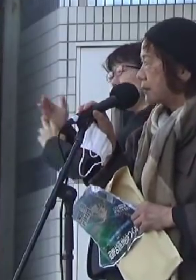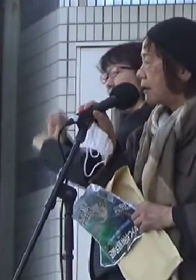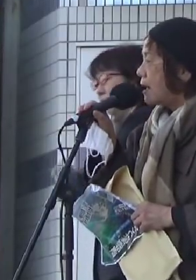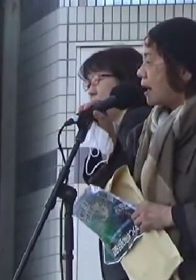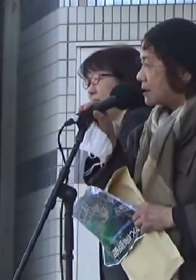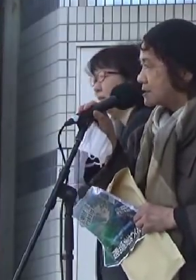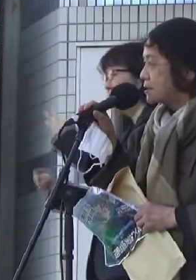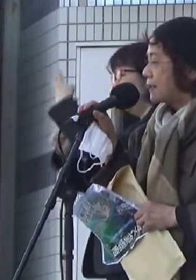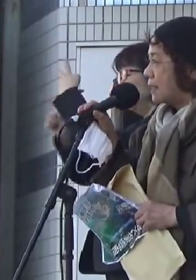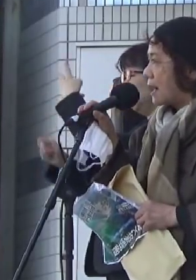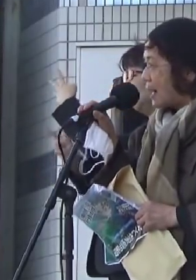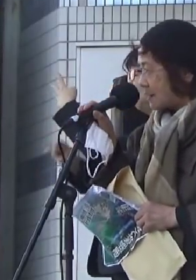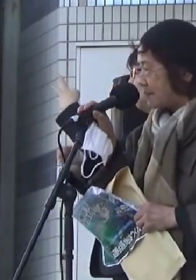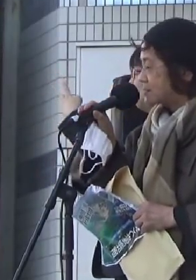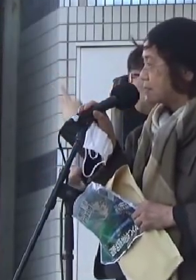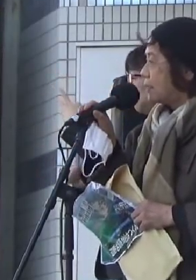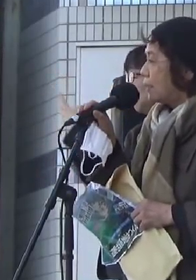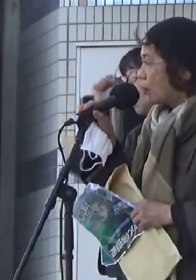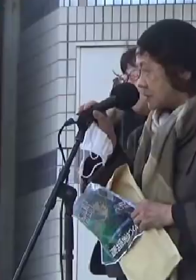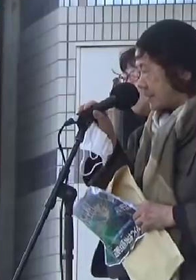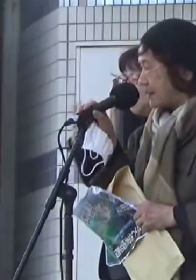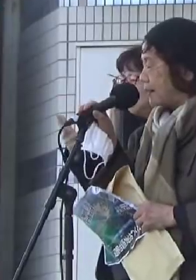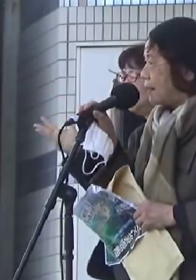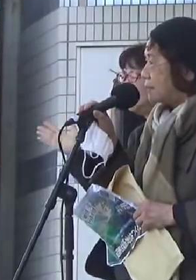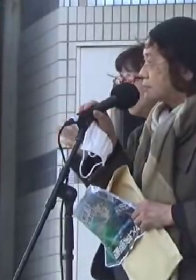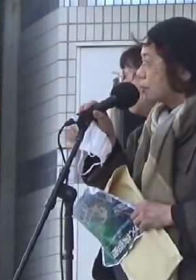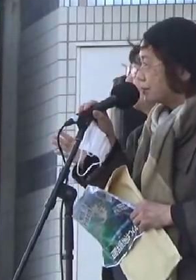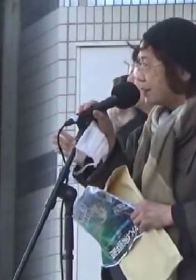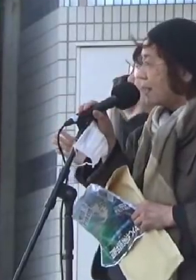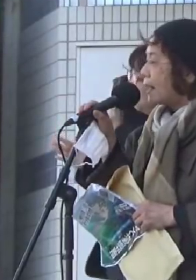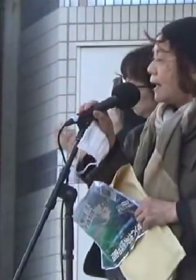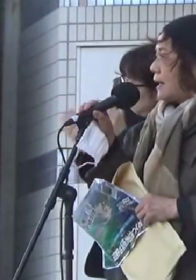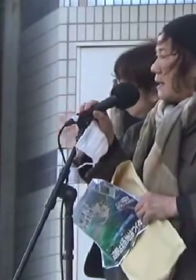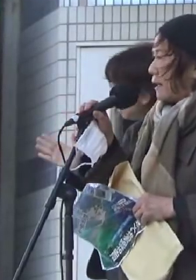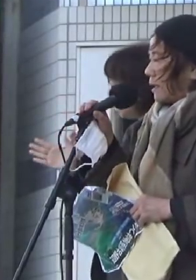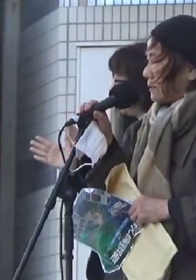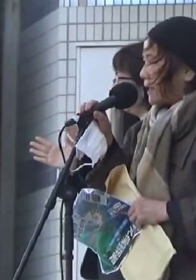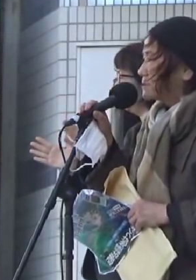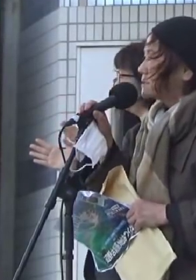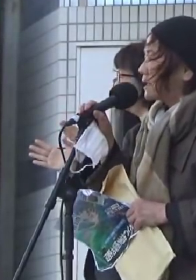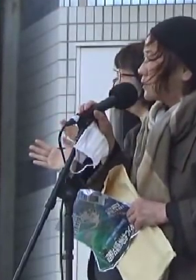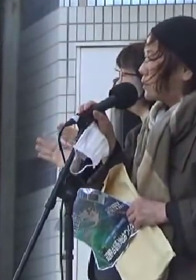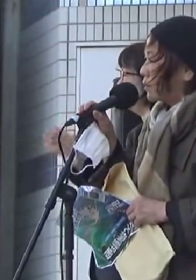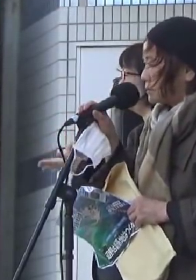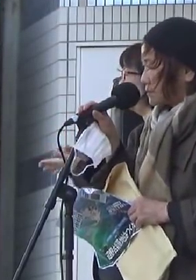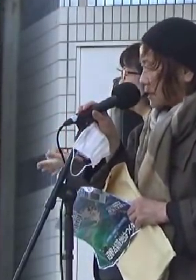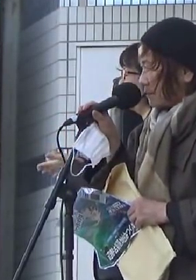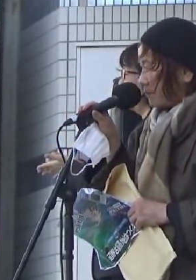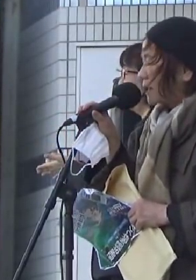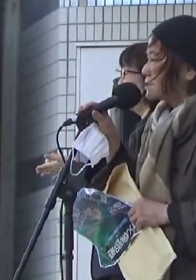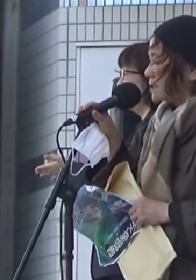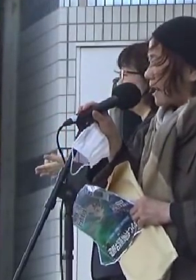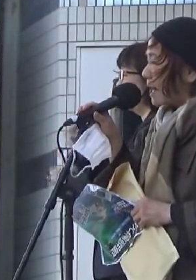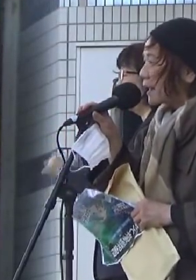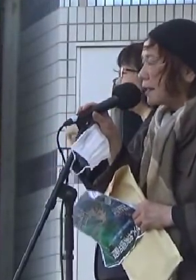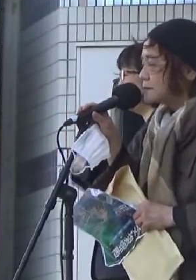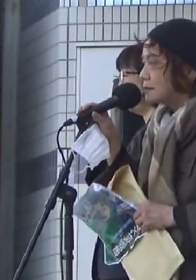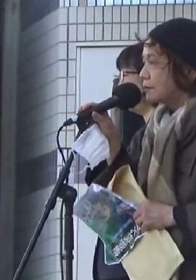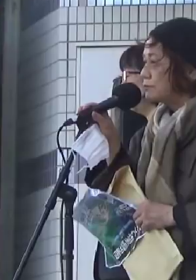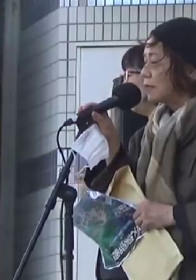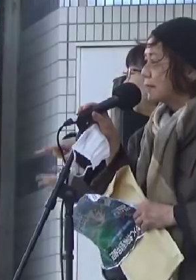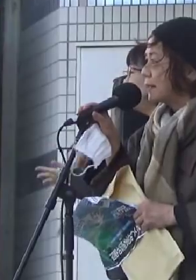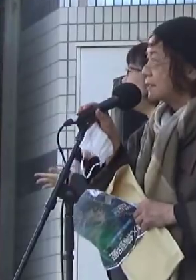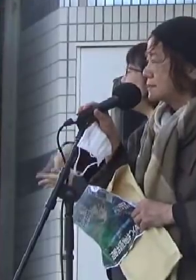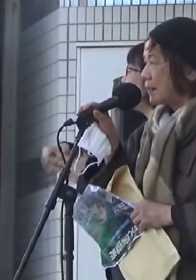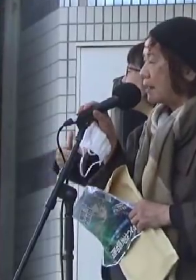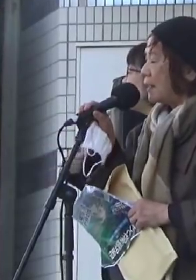の許す方は8時からあります、5時まで。でそこにはダンサーの牧瀬あかねさ